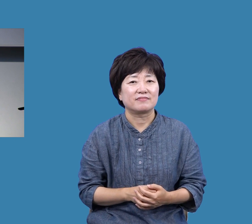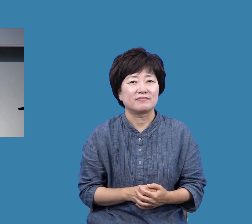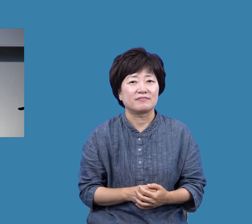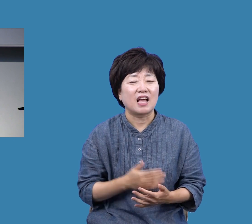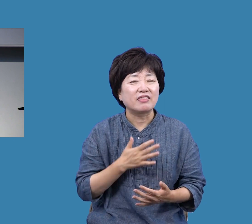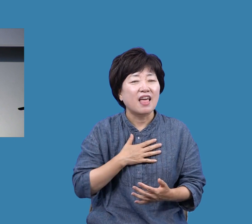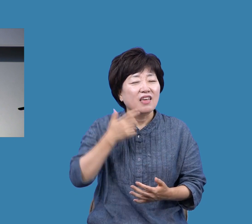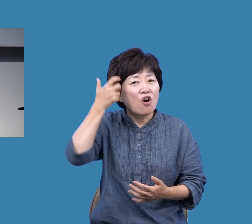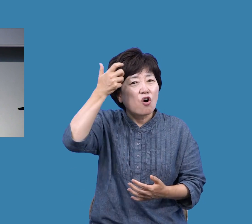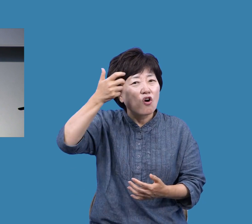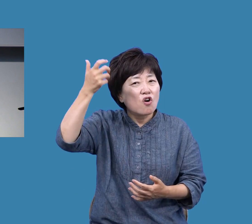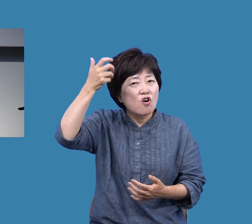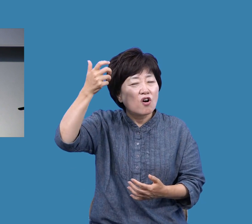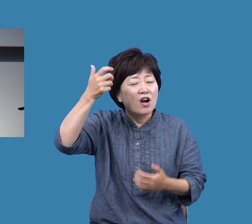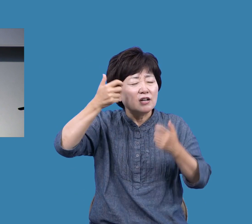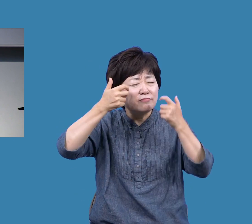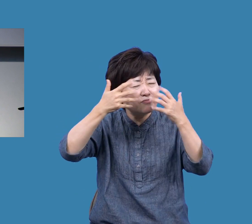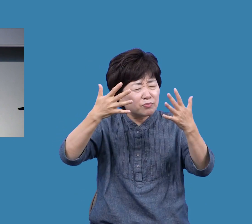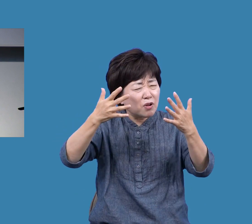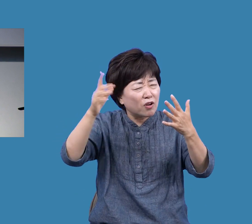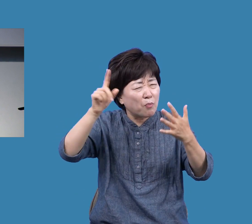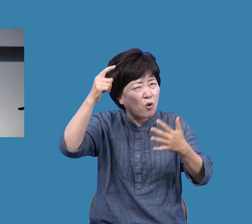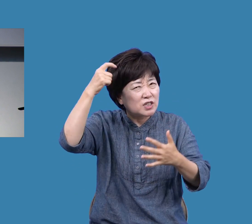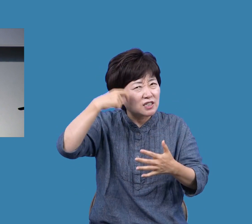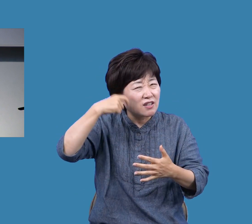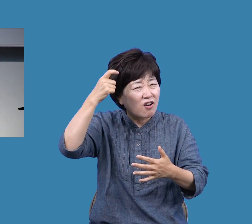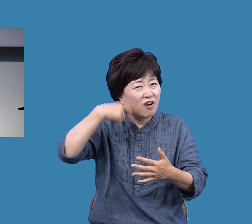내 영이요 분명히 뭔가를 느껴요.